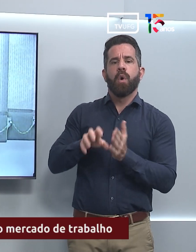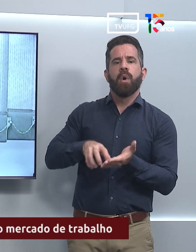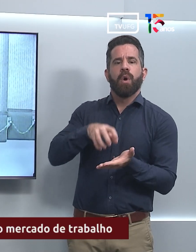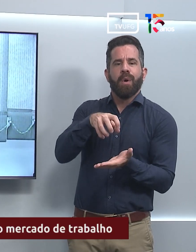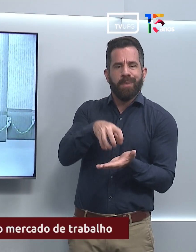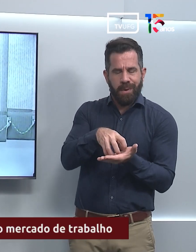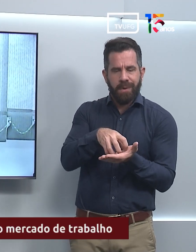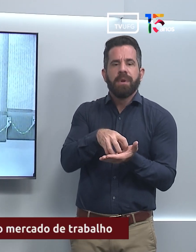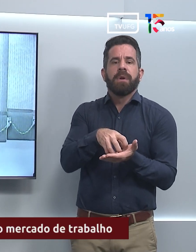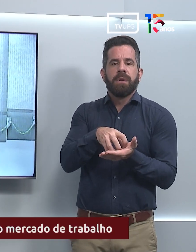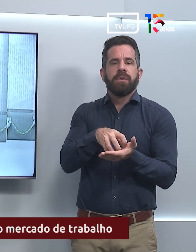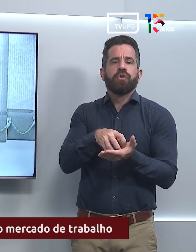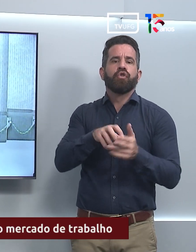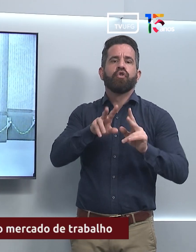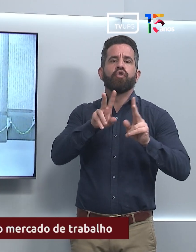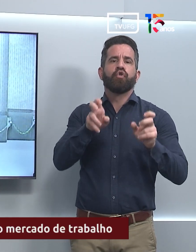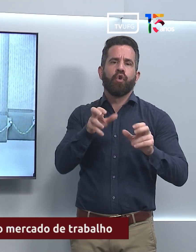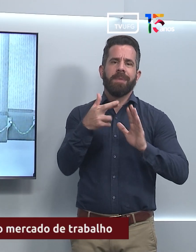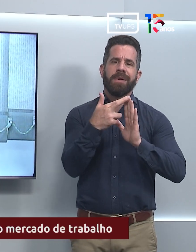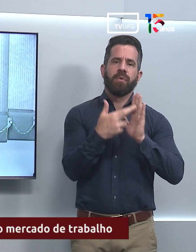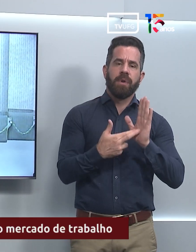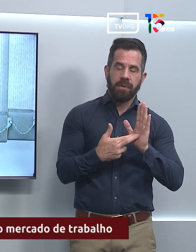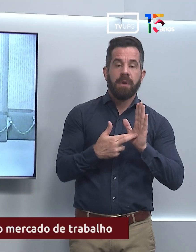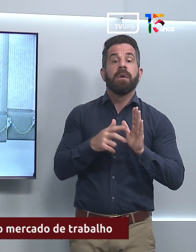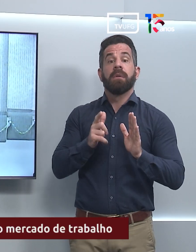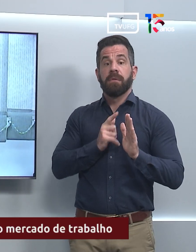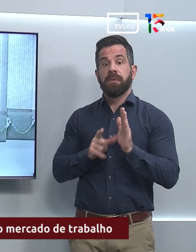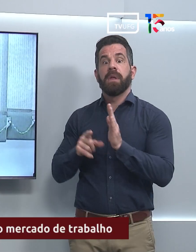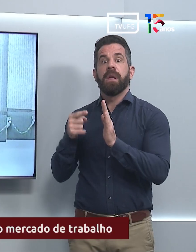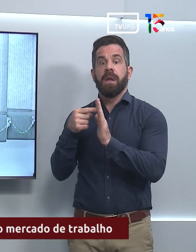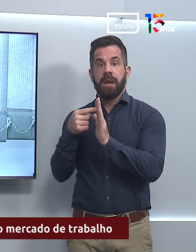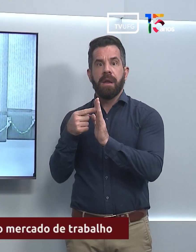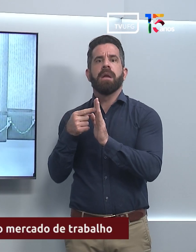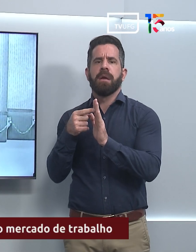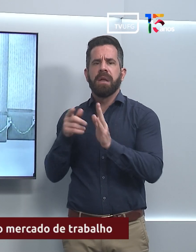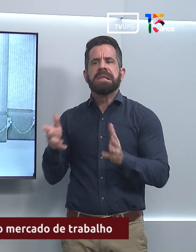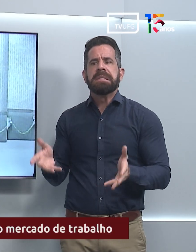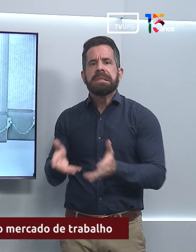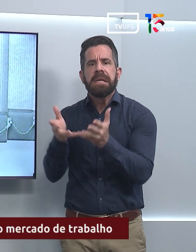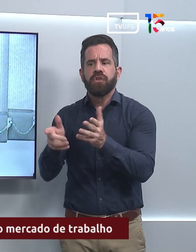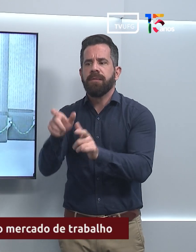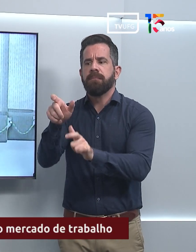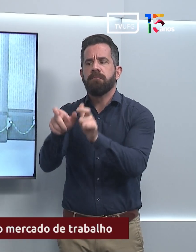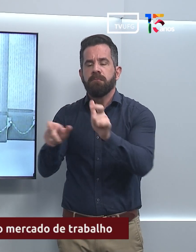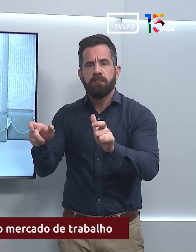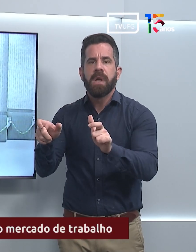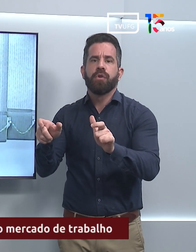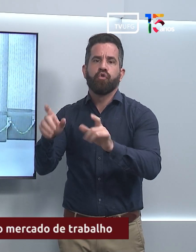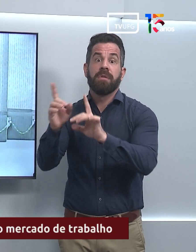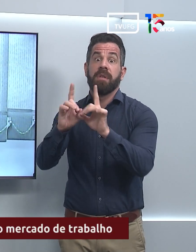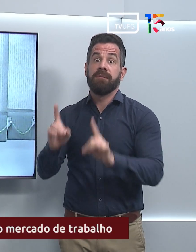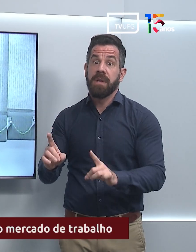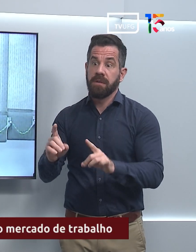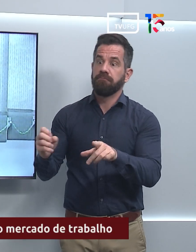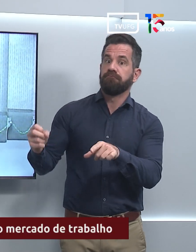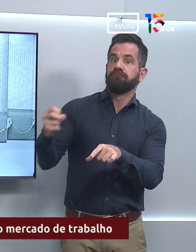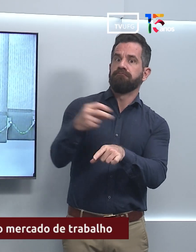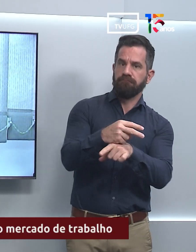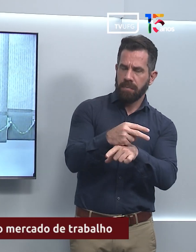ESG de incentivo a cargos para pessoas com deficiência e de incentivo a cargos